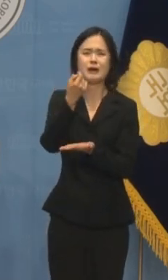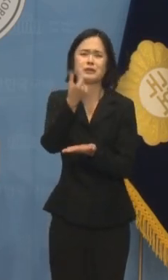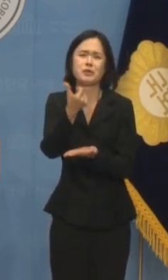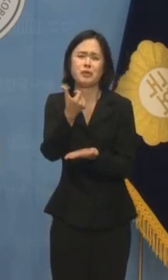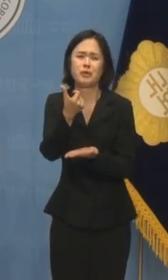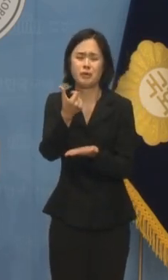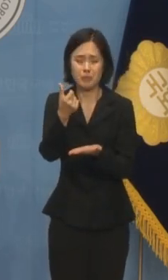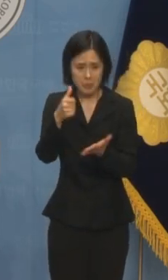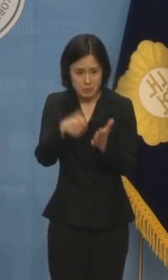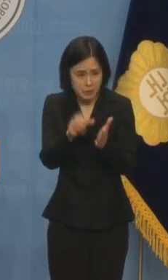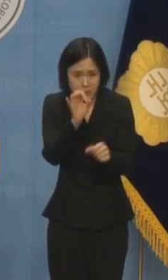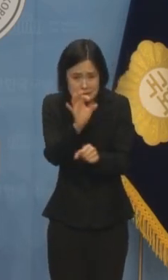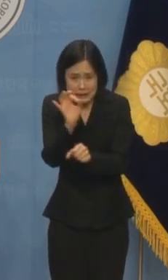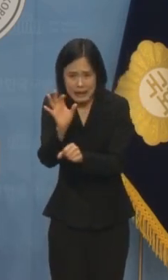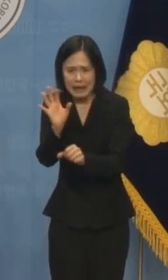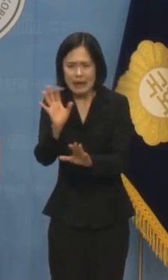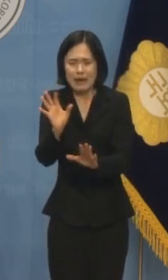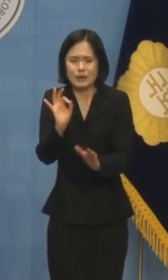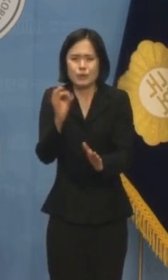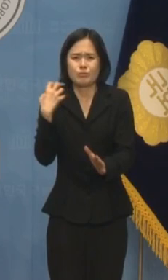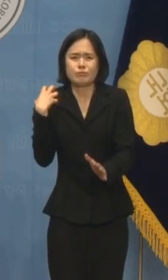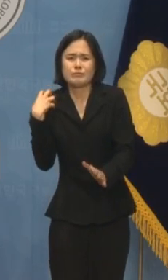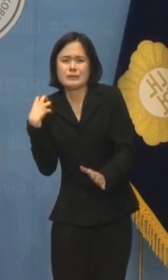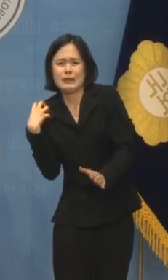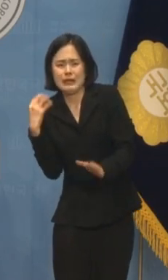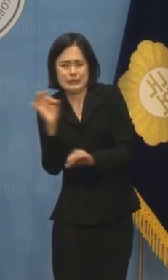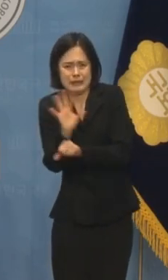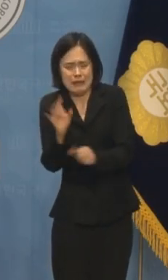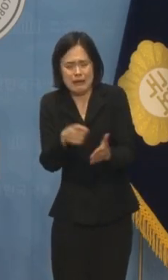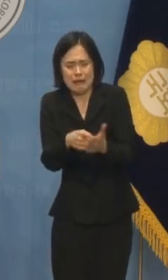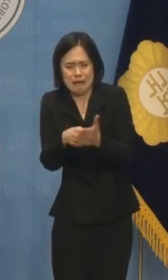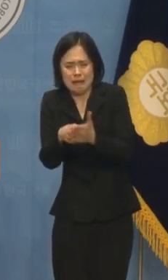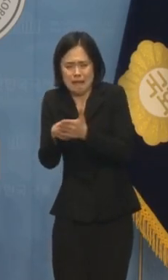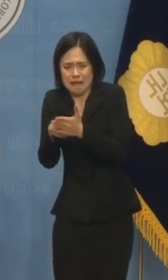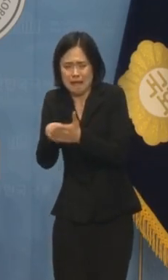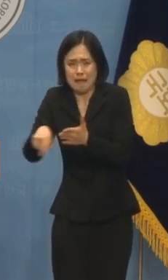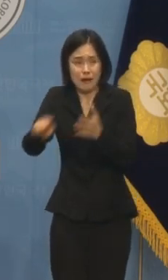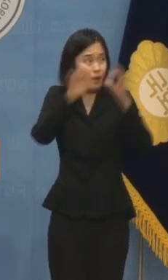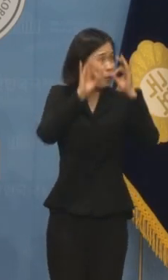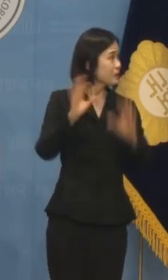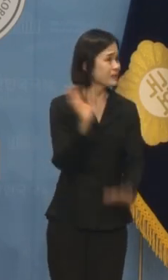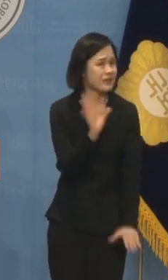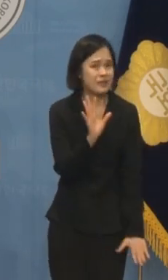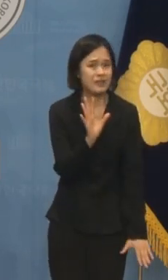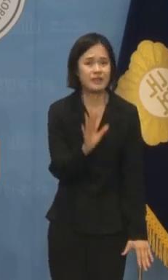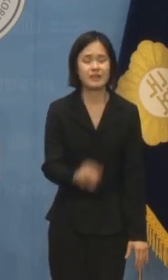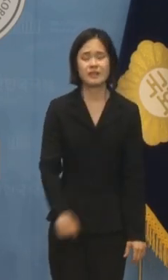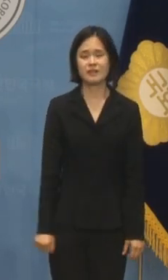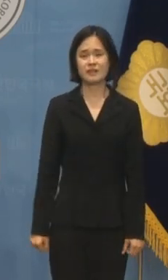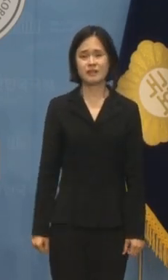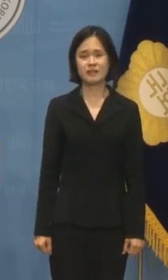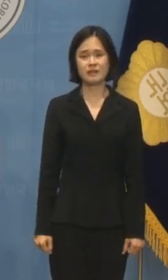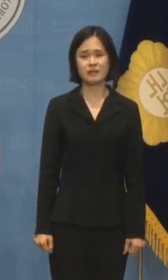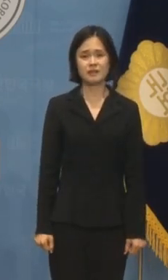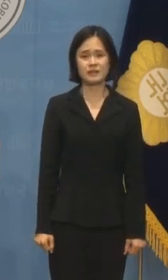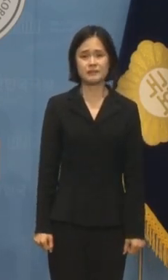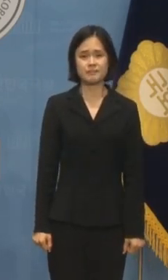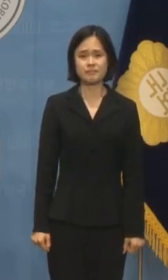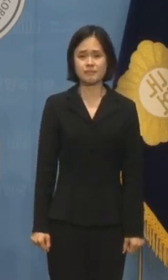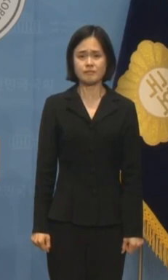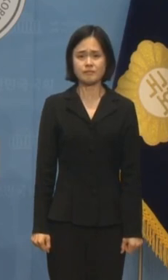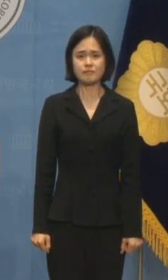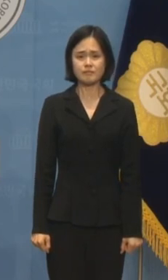월급쟁이들의 호소도 전혀 귀에 들어오지 않는다는 것입니까 이런 상황에서도 공시